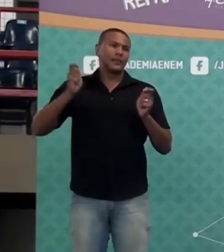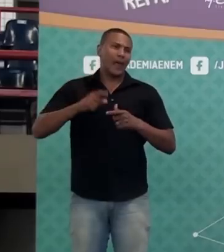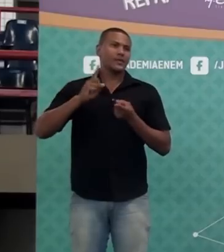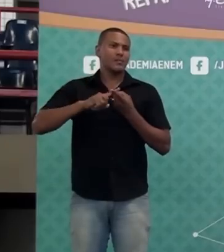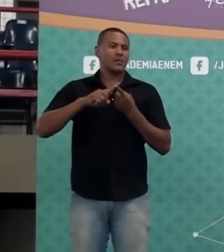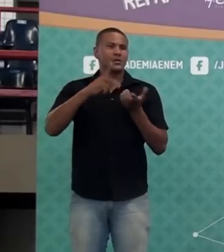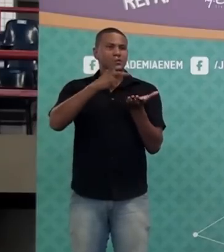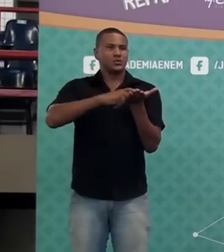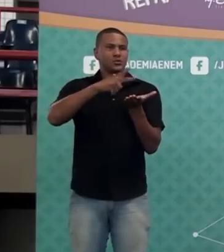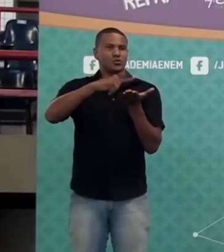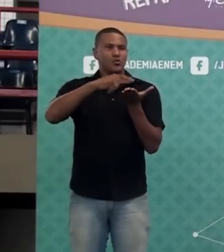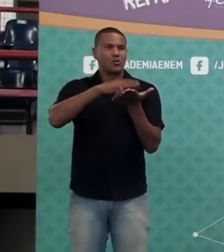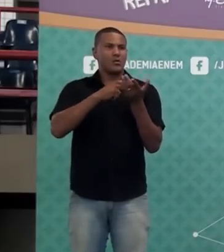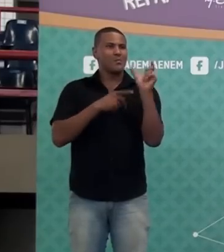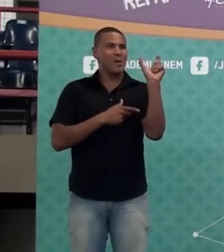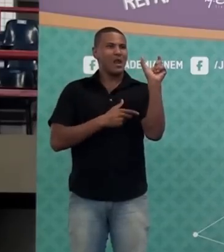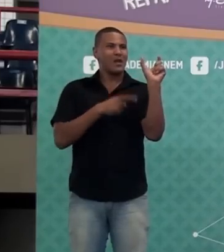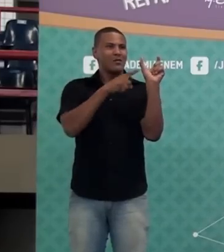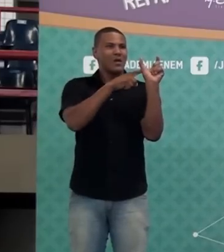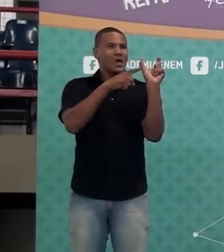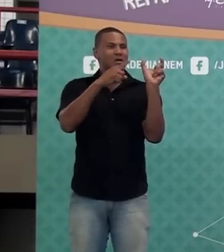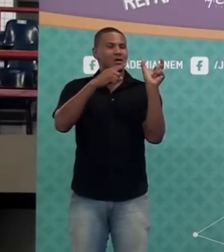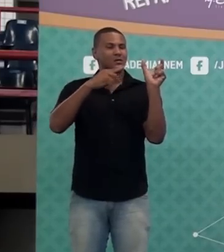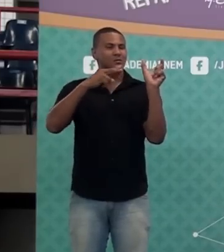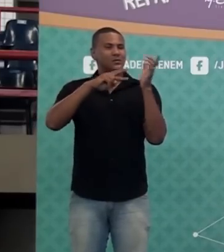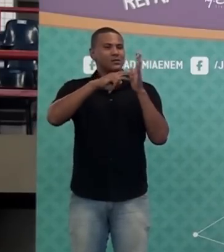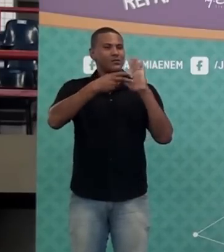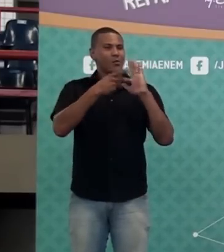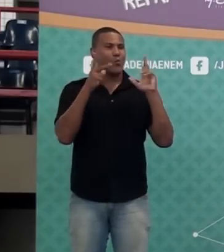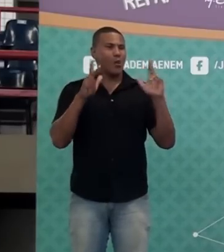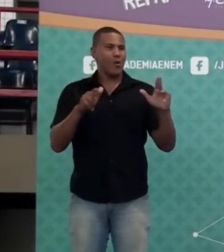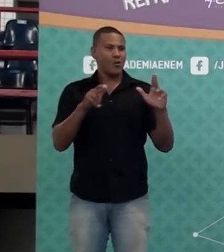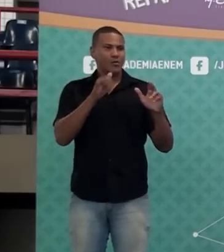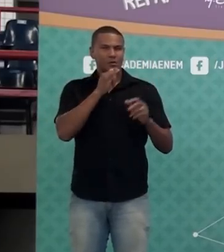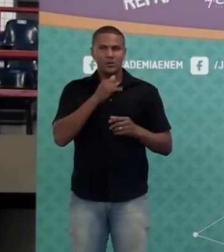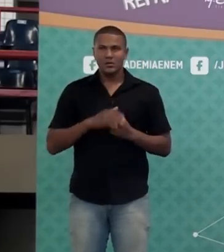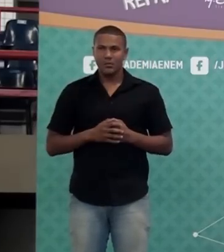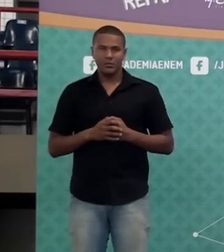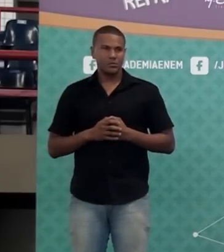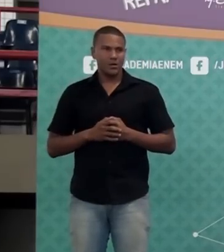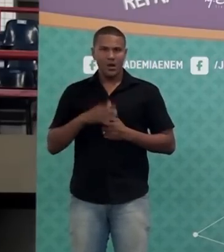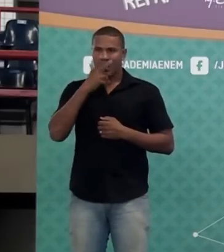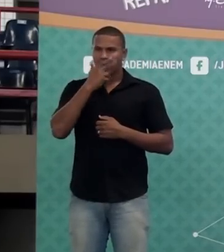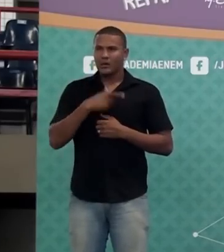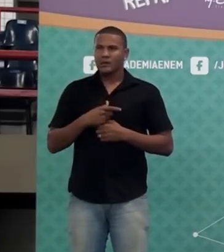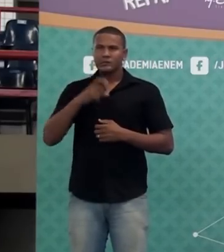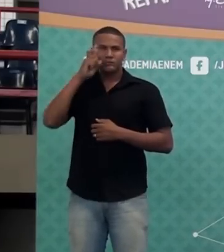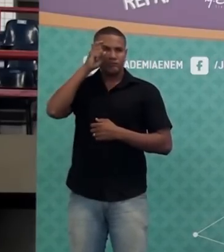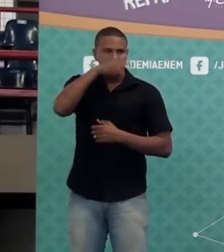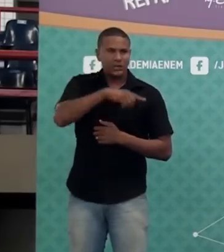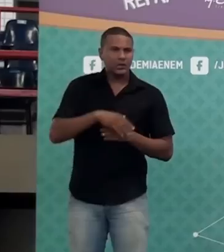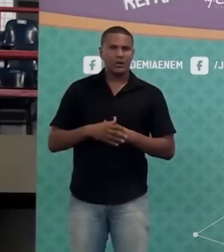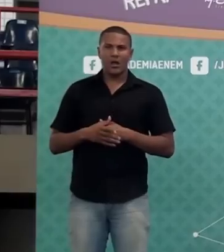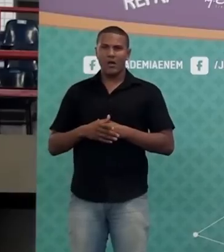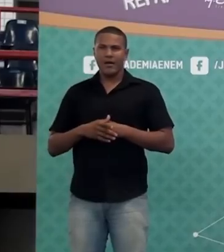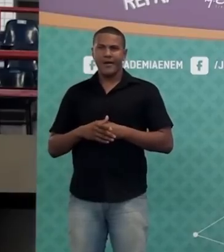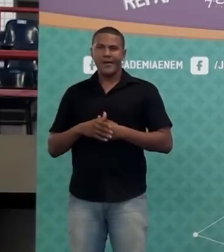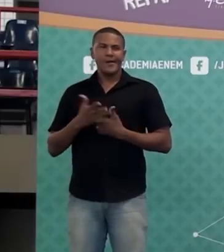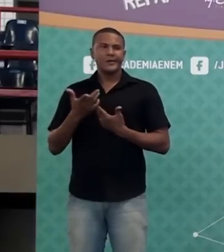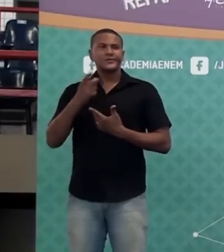os obstáculos para se adquirir uma educação de qualidade no país. Veja que eu peguei o mesmo